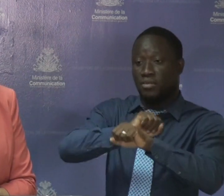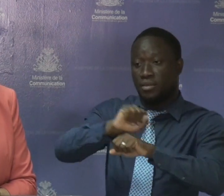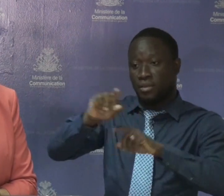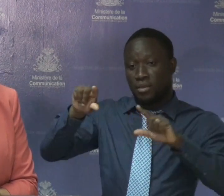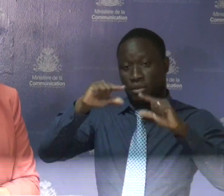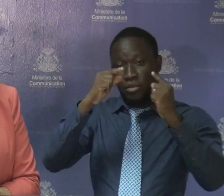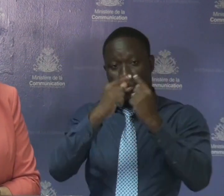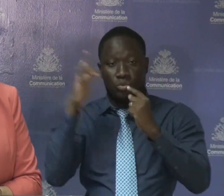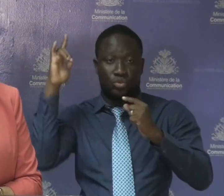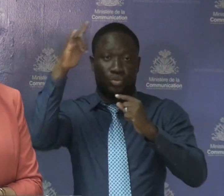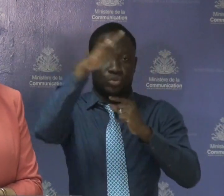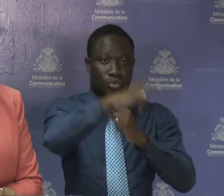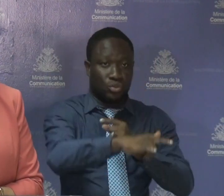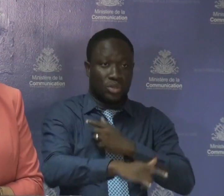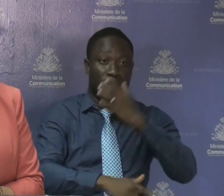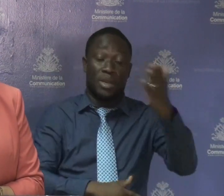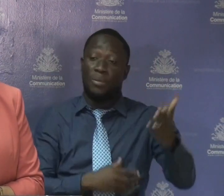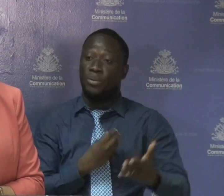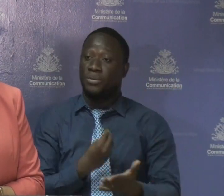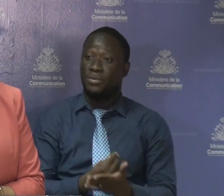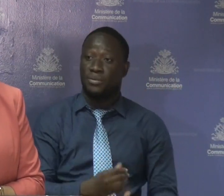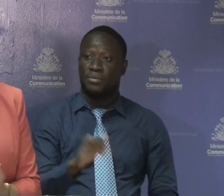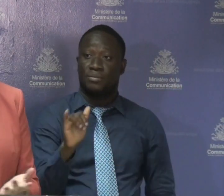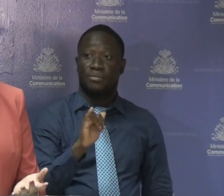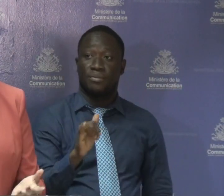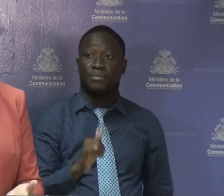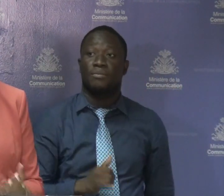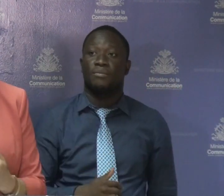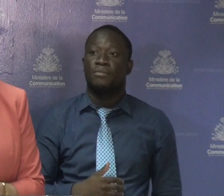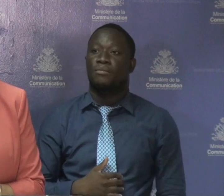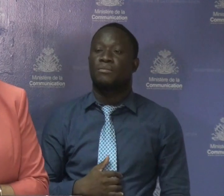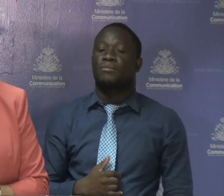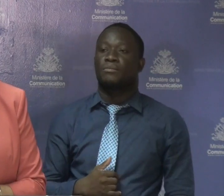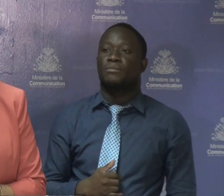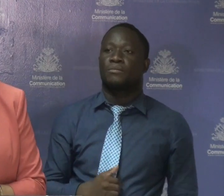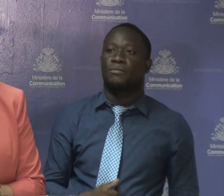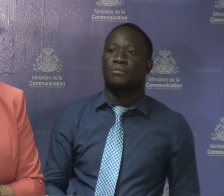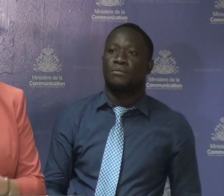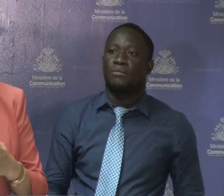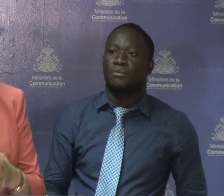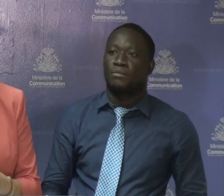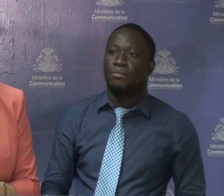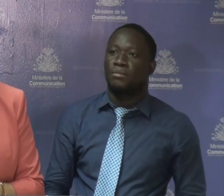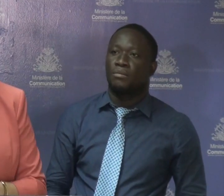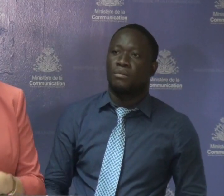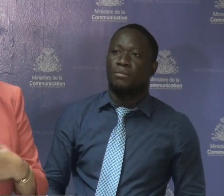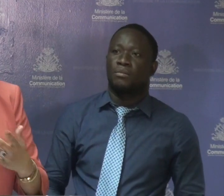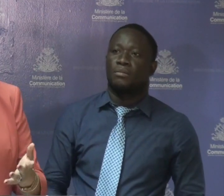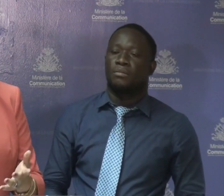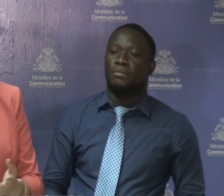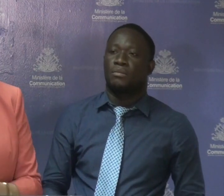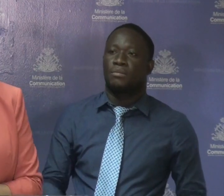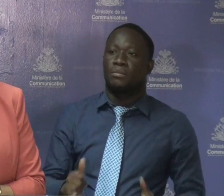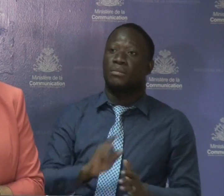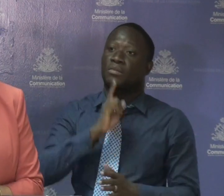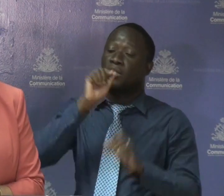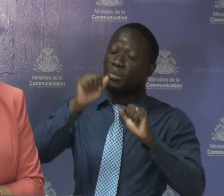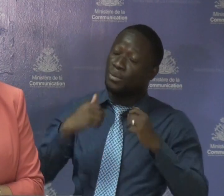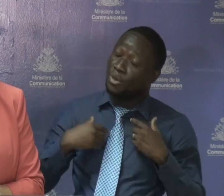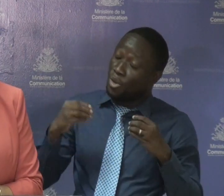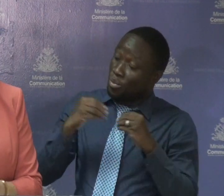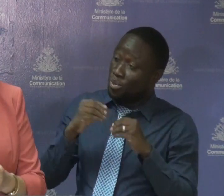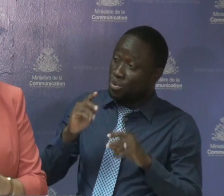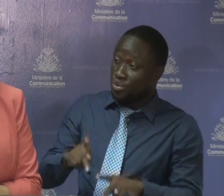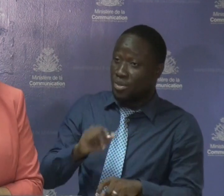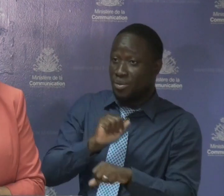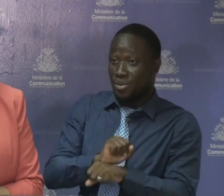secteur touristique soit capable de rapporter comme tout. Capable gain cop qui rentre dans poche et tout, et seul gens capable faire, c'est vrai capable gain plus monde qui travaille